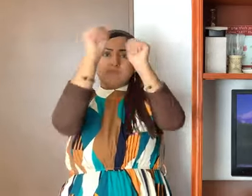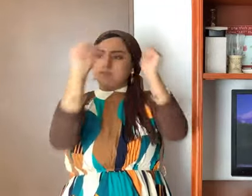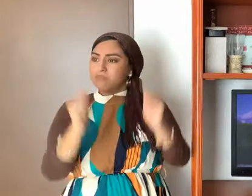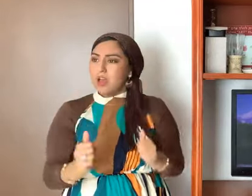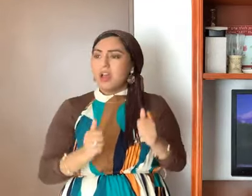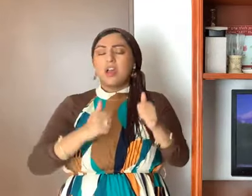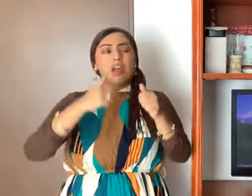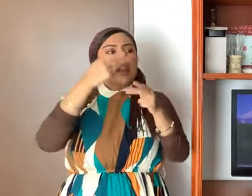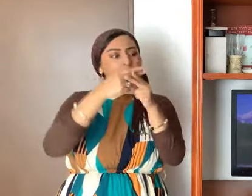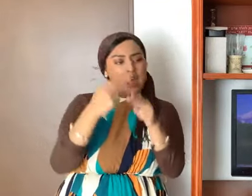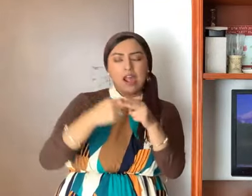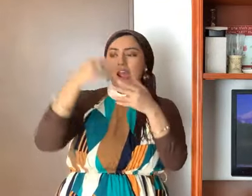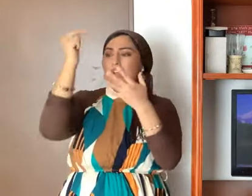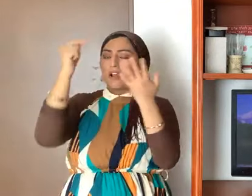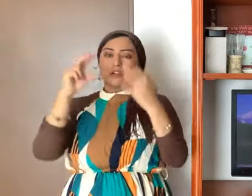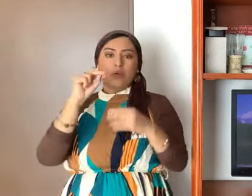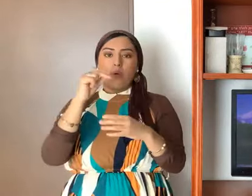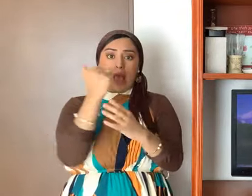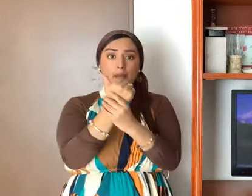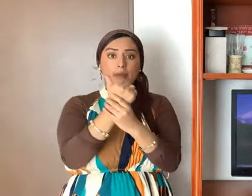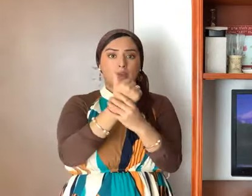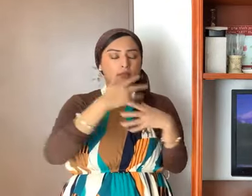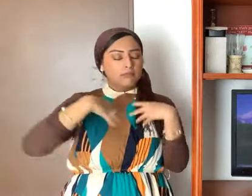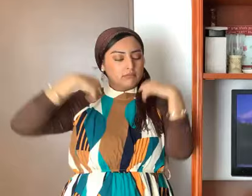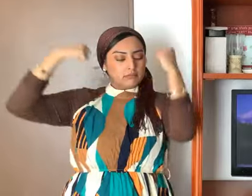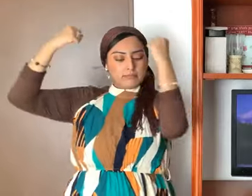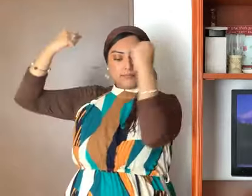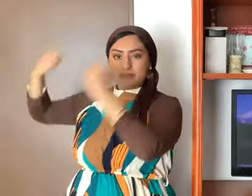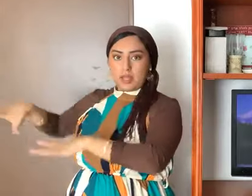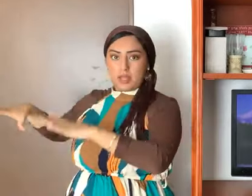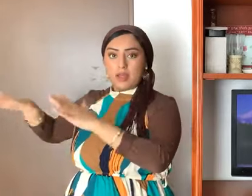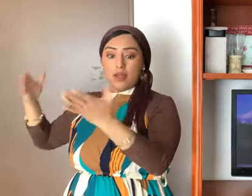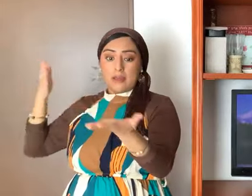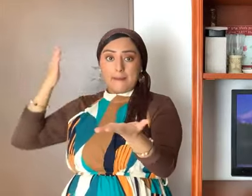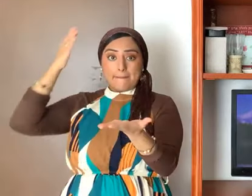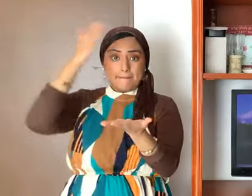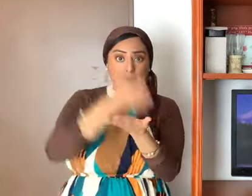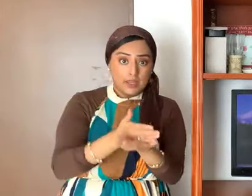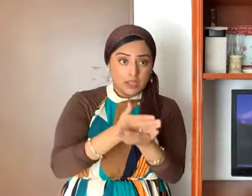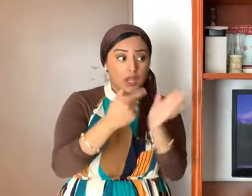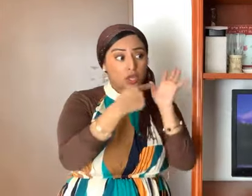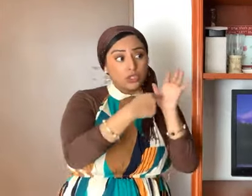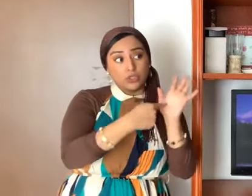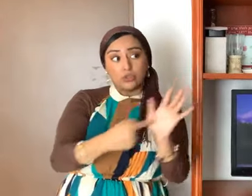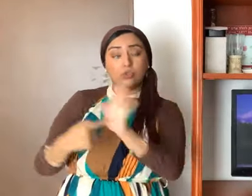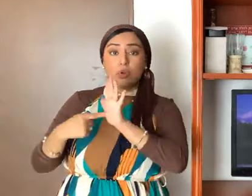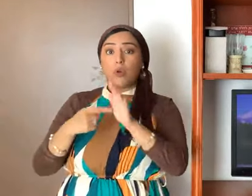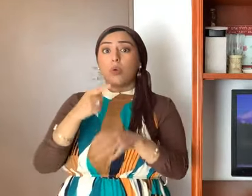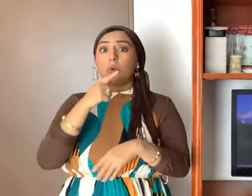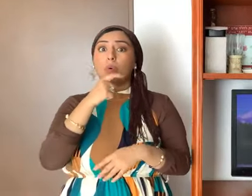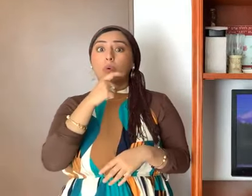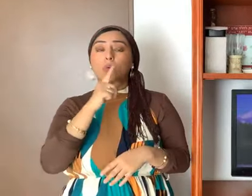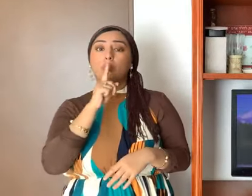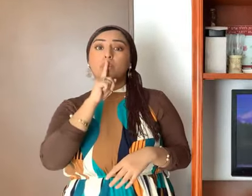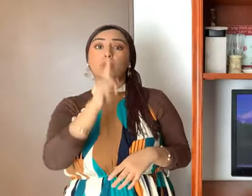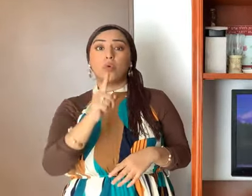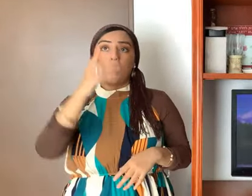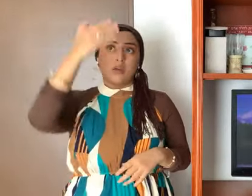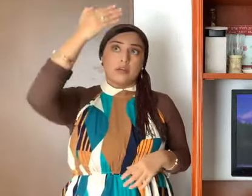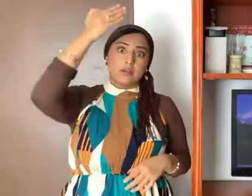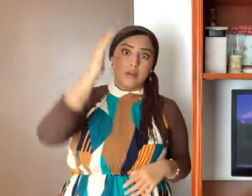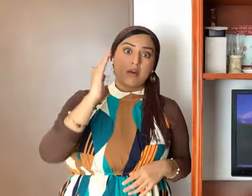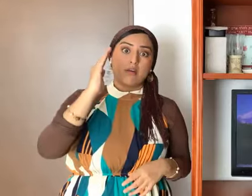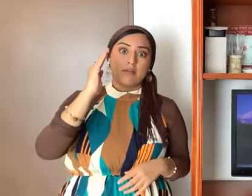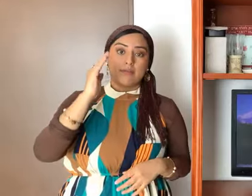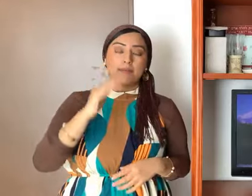No, Abraham dejó todo eso atrás y llegó a mostrarles quién es el Elohim de Israel.